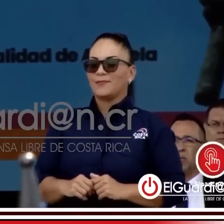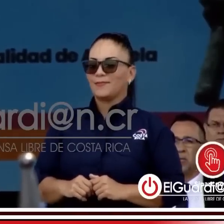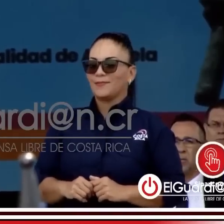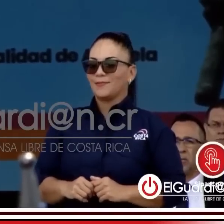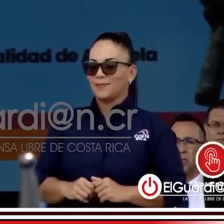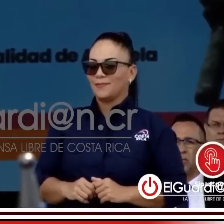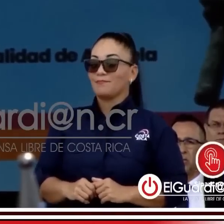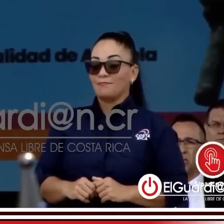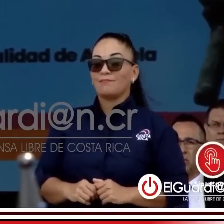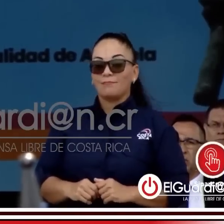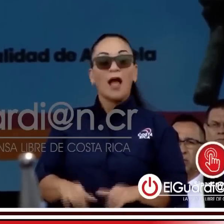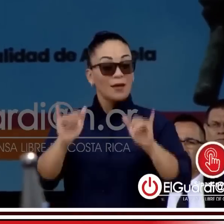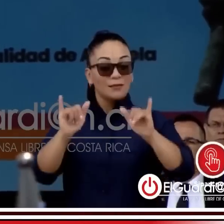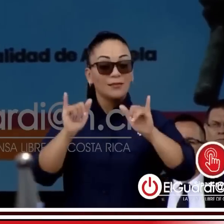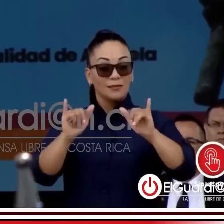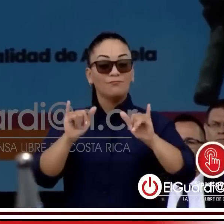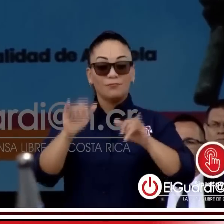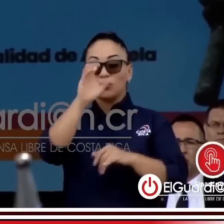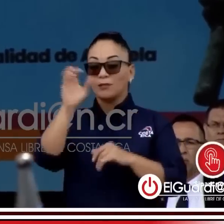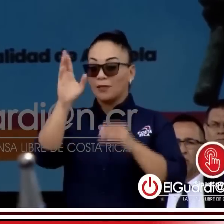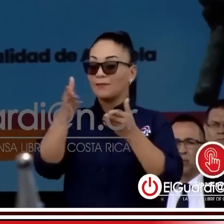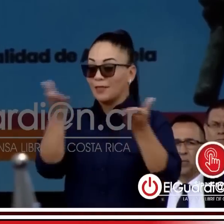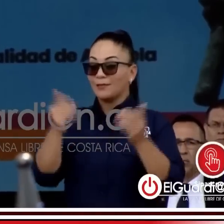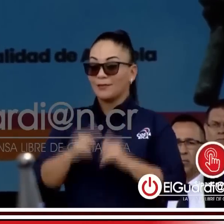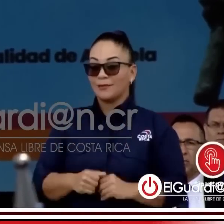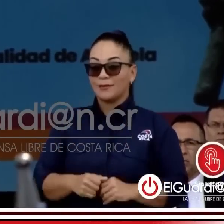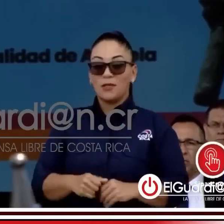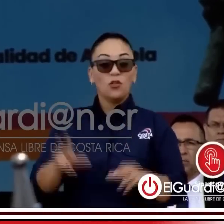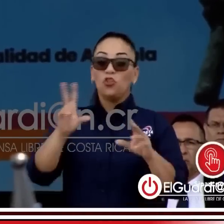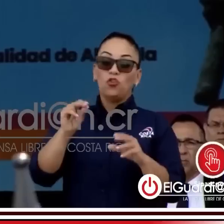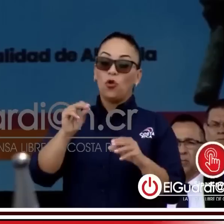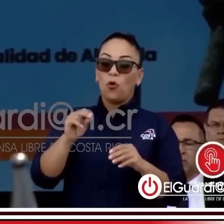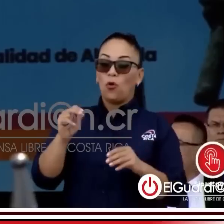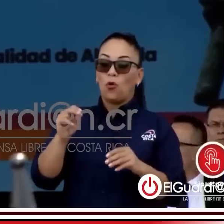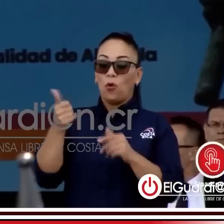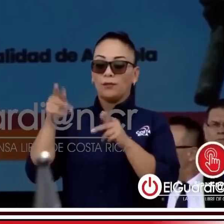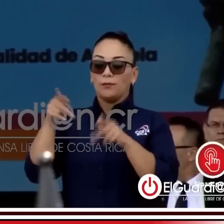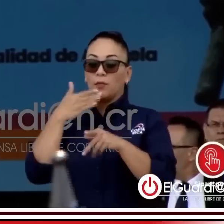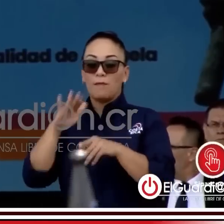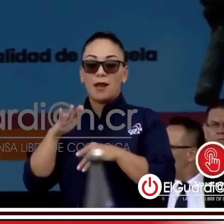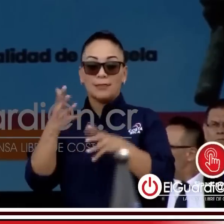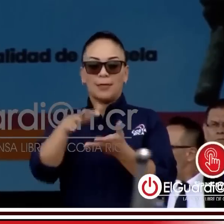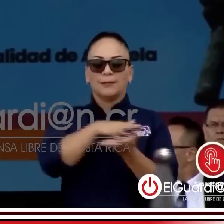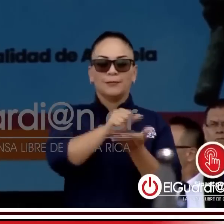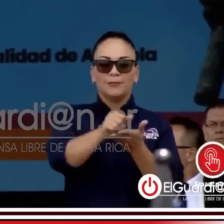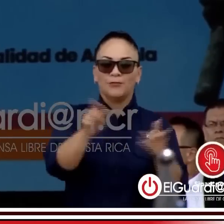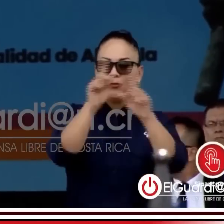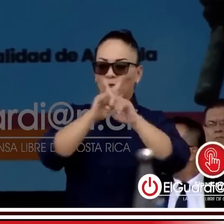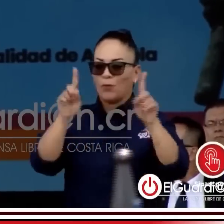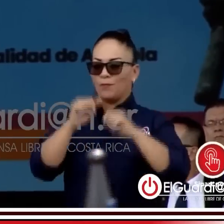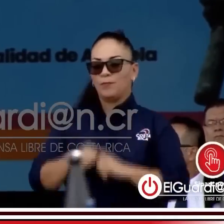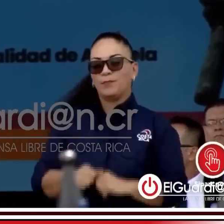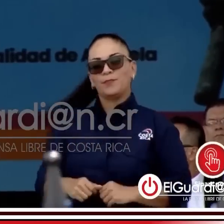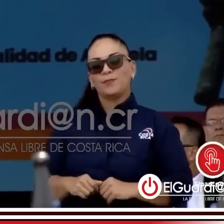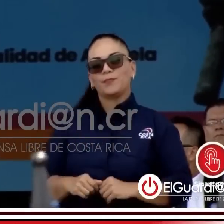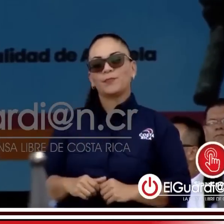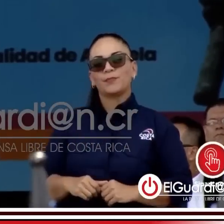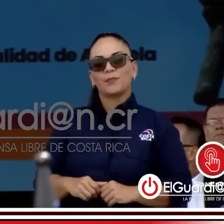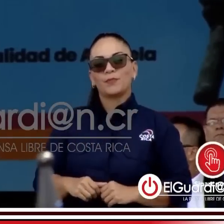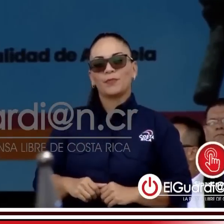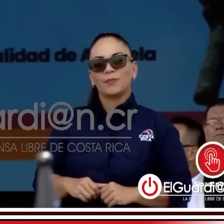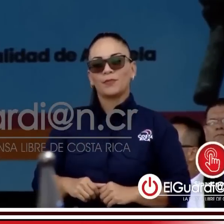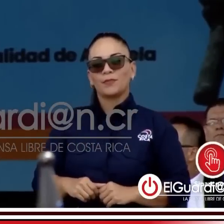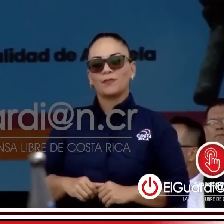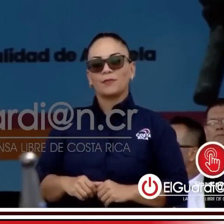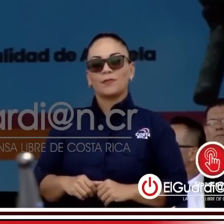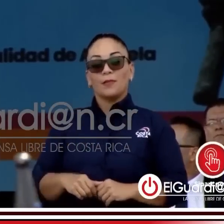Eso somos Costa Rica, no lo que nos han querido hacer. Y esa misión la